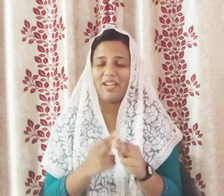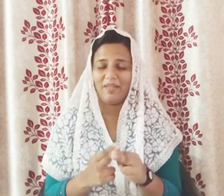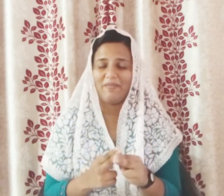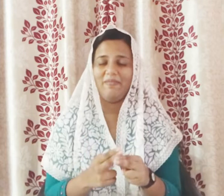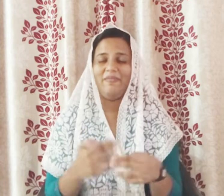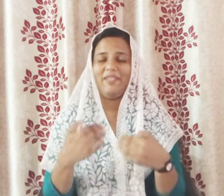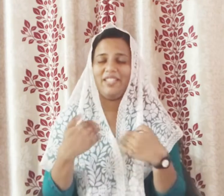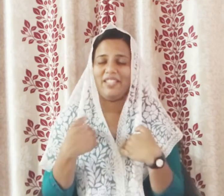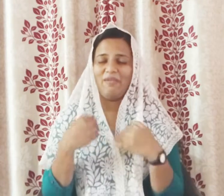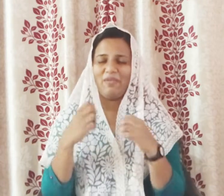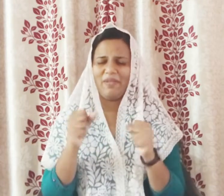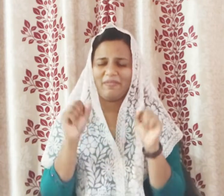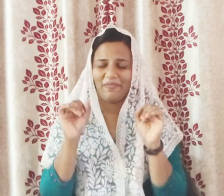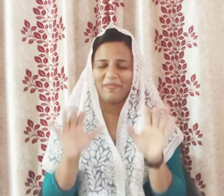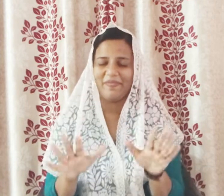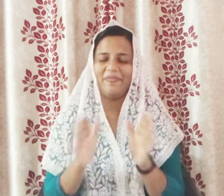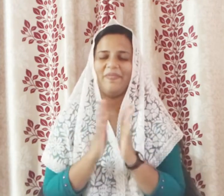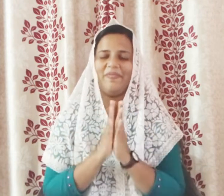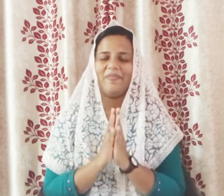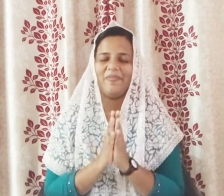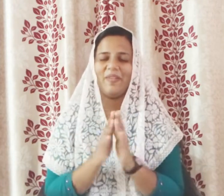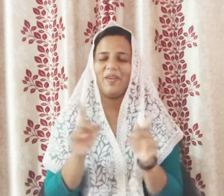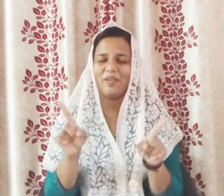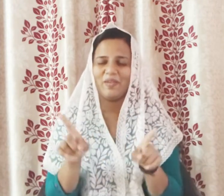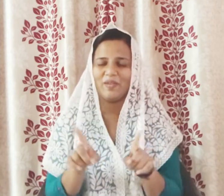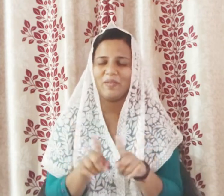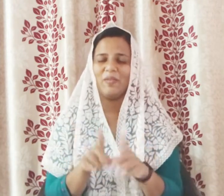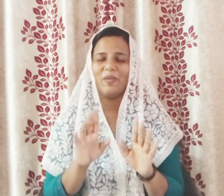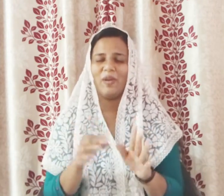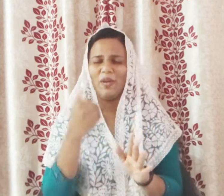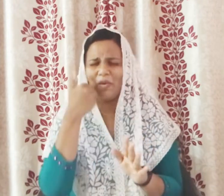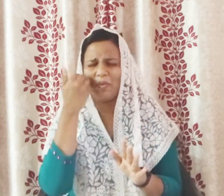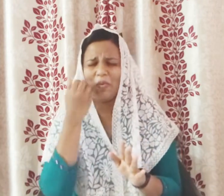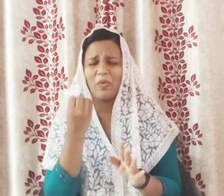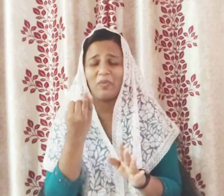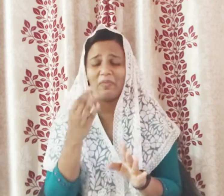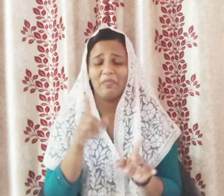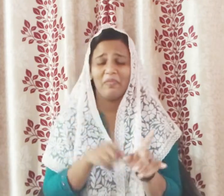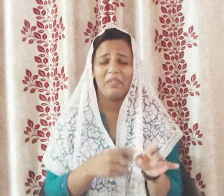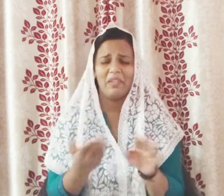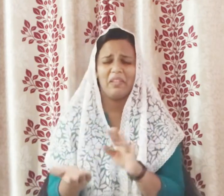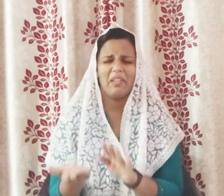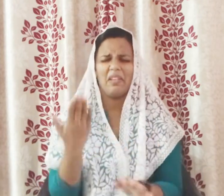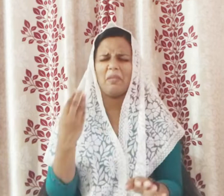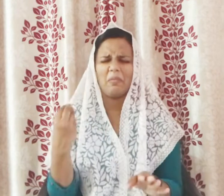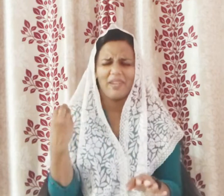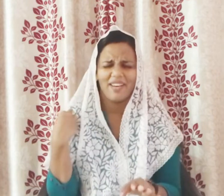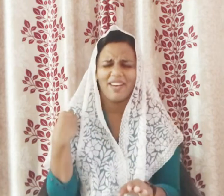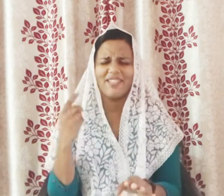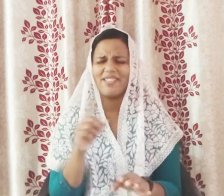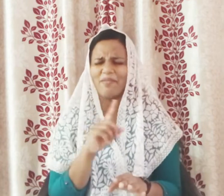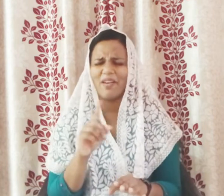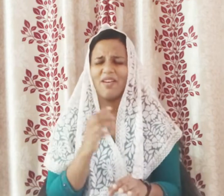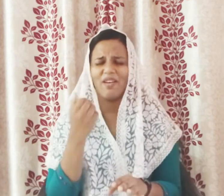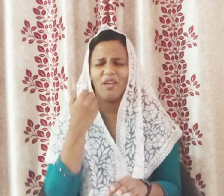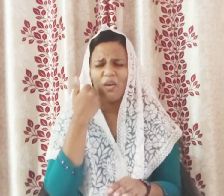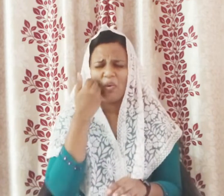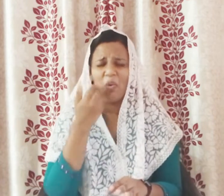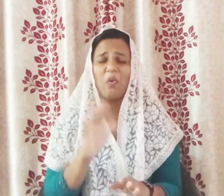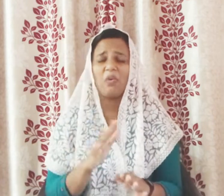വ്യാപരിക്കട്ടെ. യേശു ക്രിസ്തുവിൻ നാമത്തിൽ സൗഖ്യം വ്യാപരിക്കട്ടെ. അതുപോലെ രോഗശയ്യയിൽ കിടക്കുന്നവർ കിടക്കയിൽ നിലനിൽക്കാൻ കഴിയാതെ അവൻ